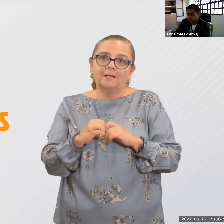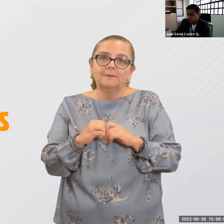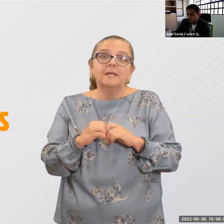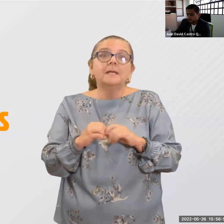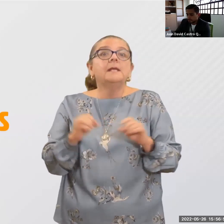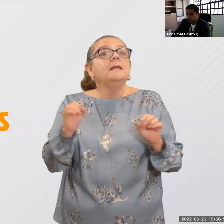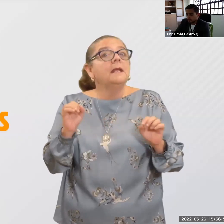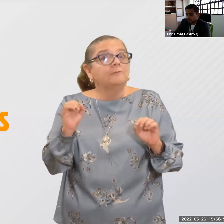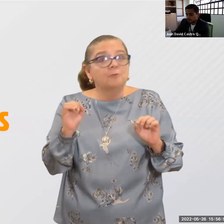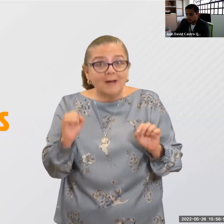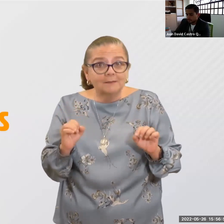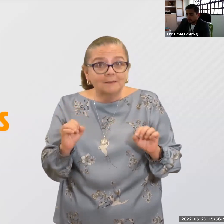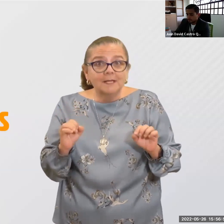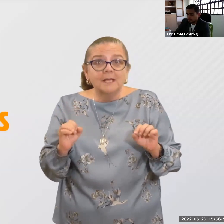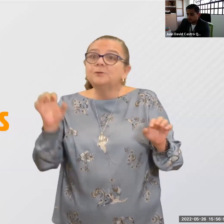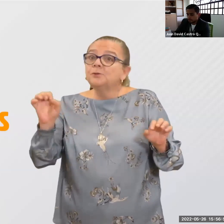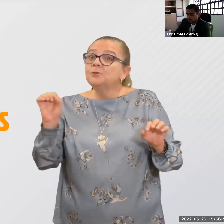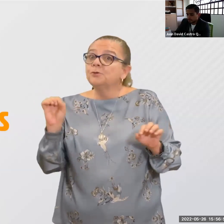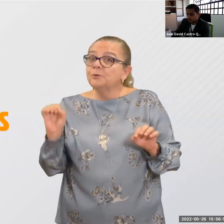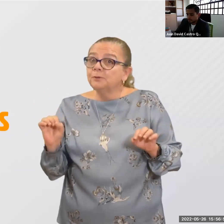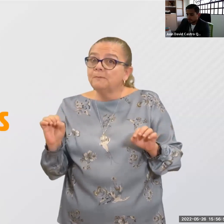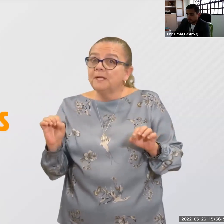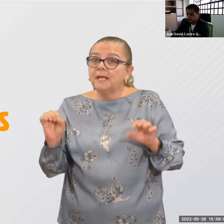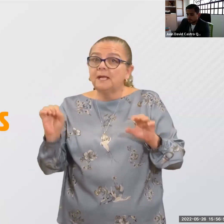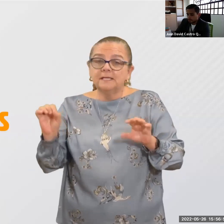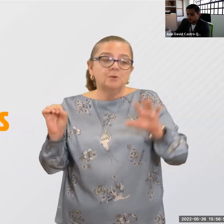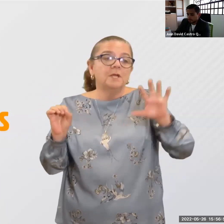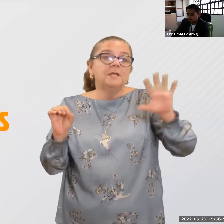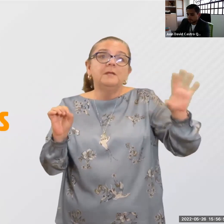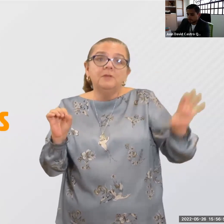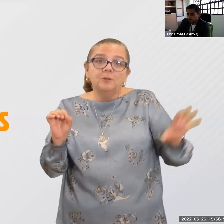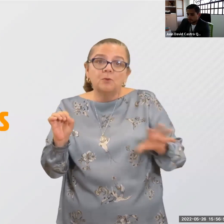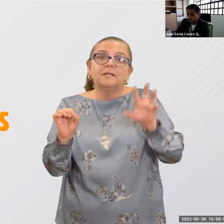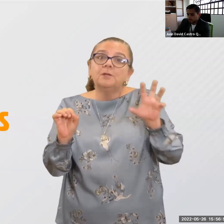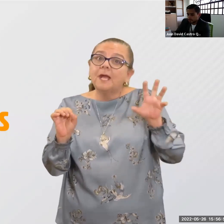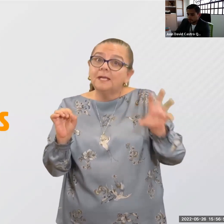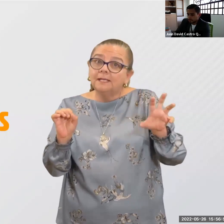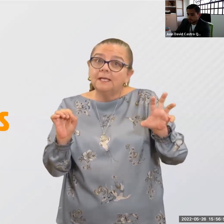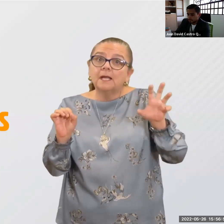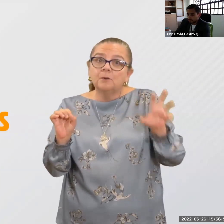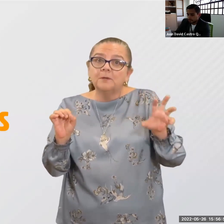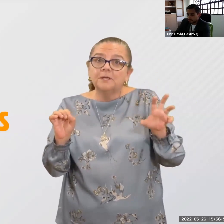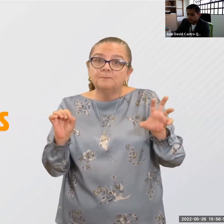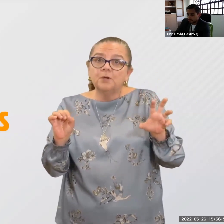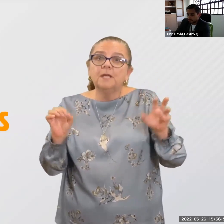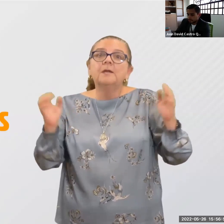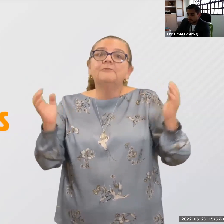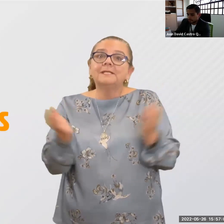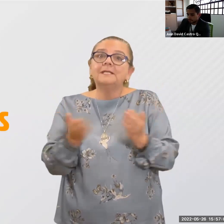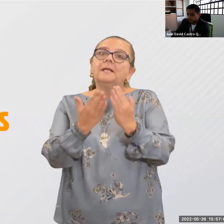y el fumar. Estos son los eventos ambientales que un individuo que tiene una genética que le predispone facilita